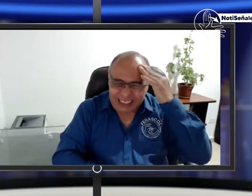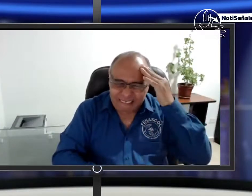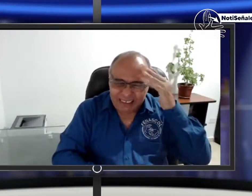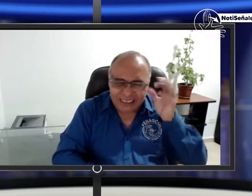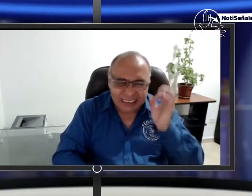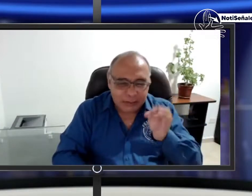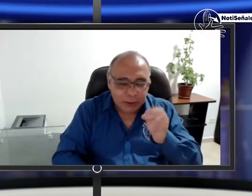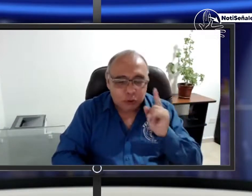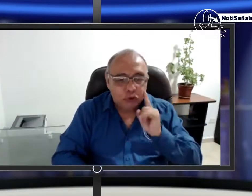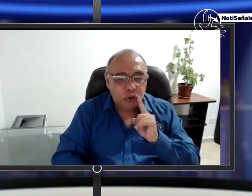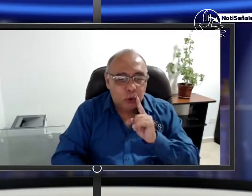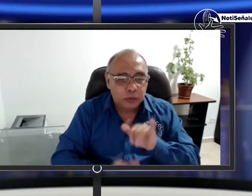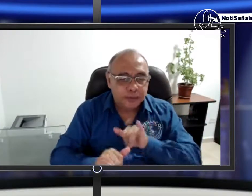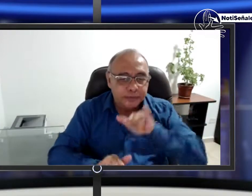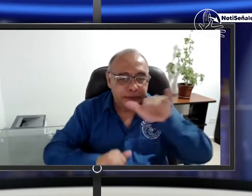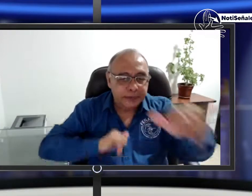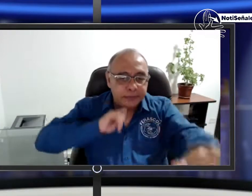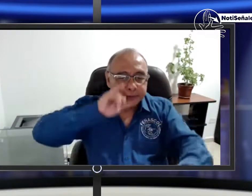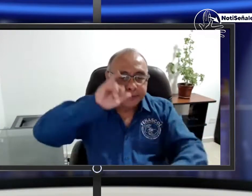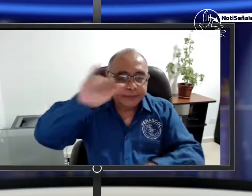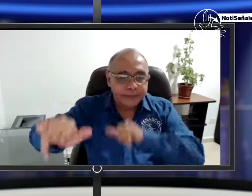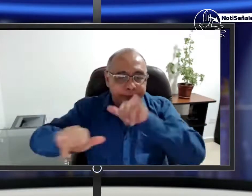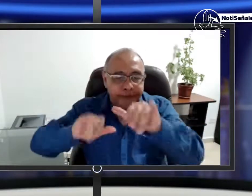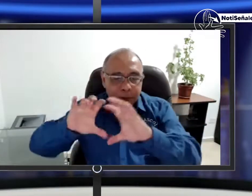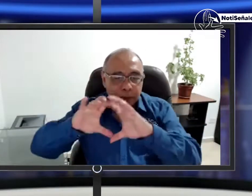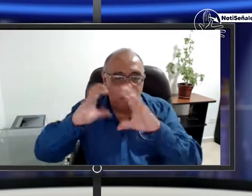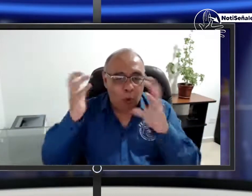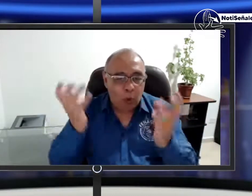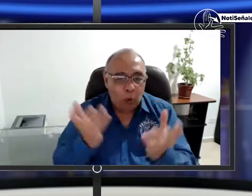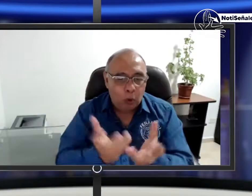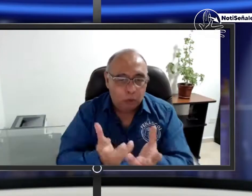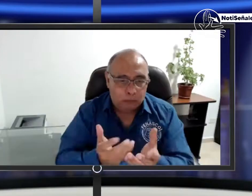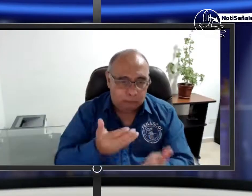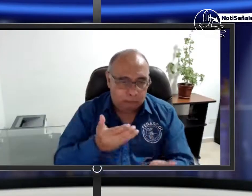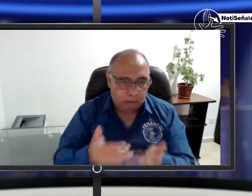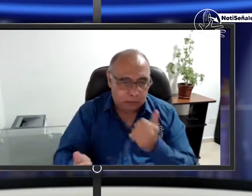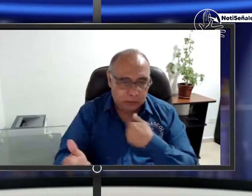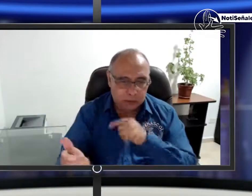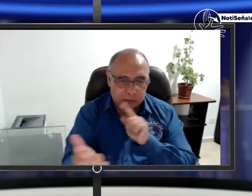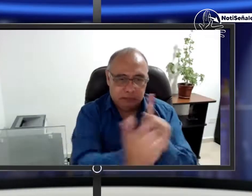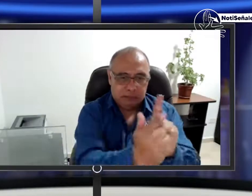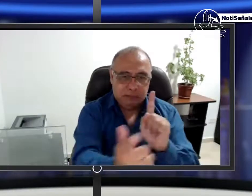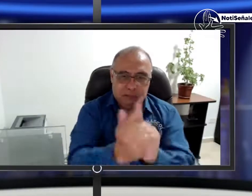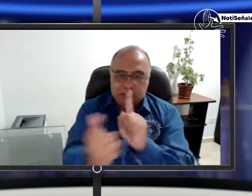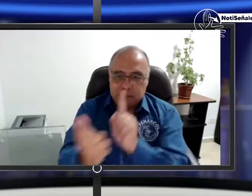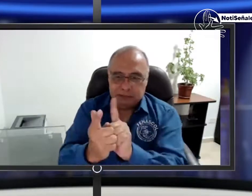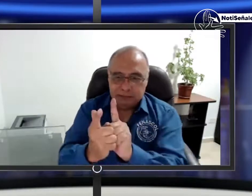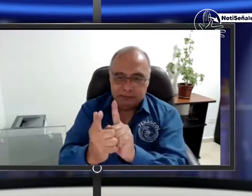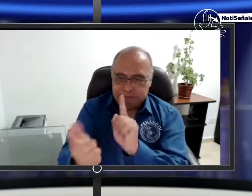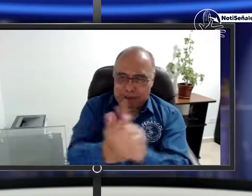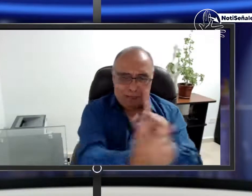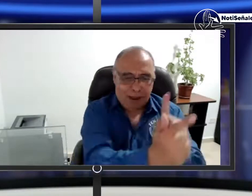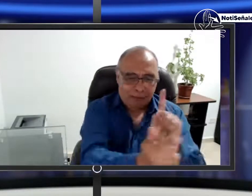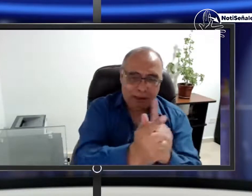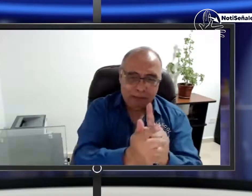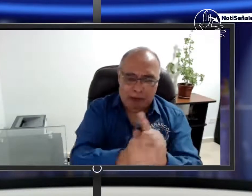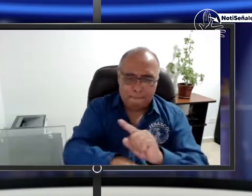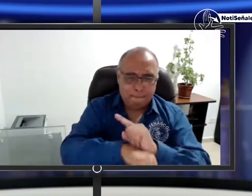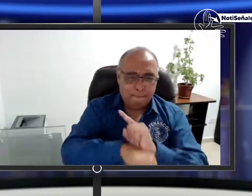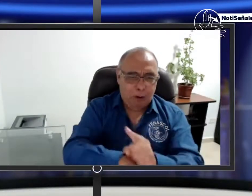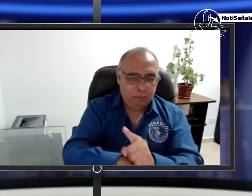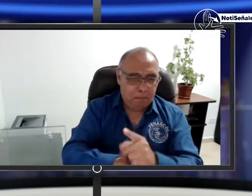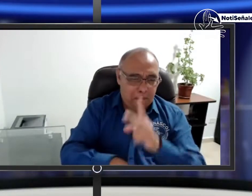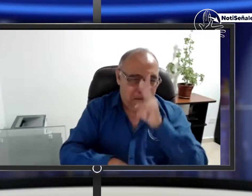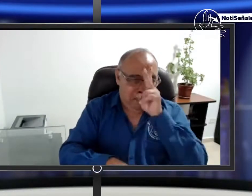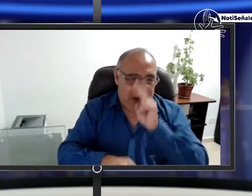han mantenido conectados alrededor del mundo sabemos que a veces las personas sordas viajan a otros países y